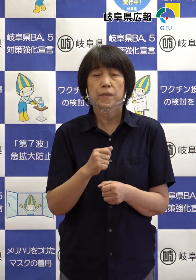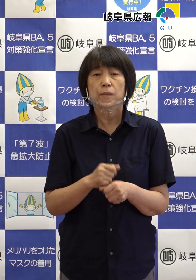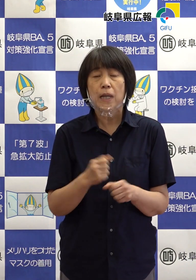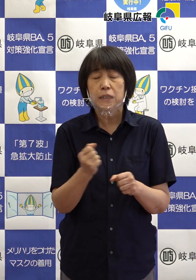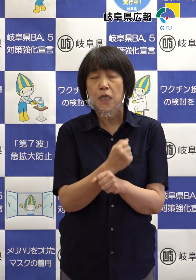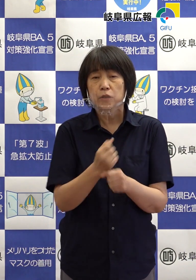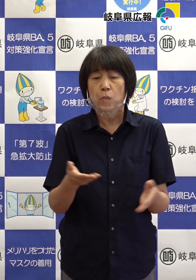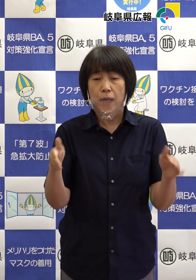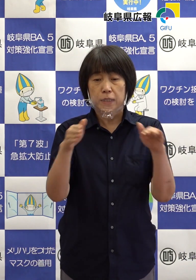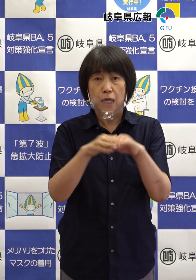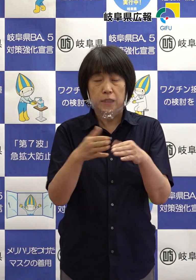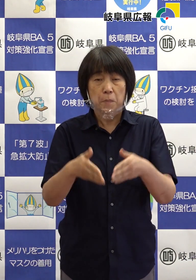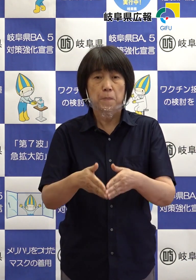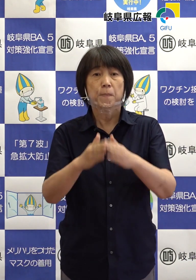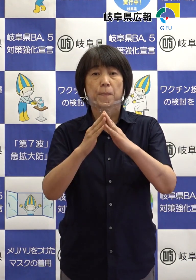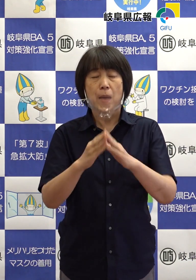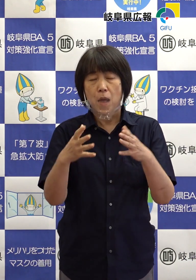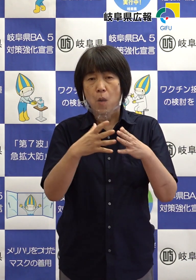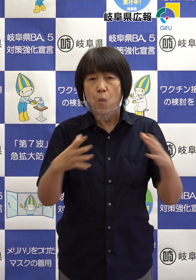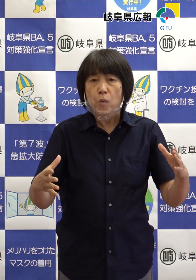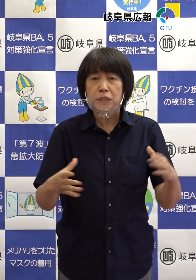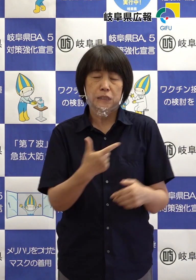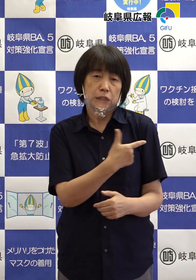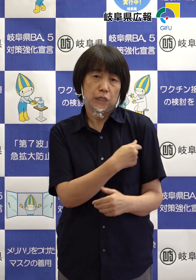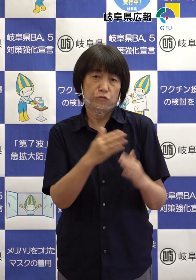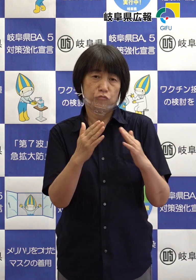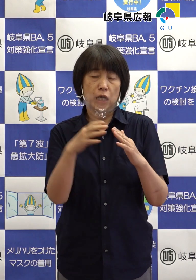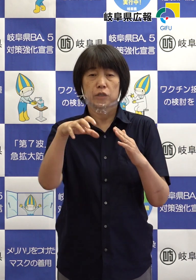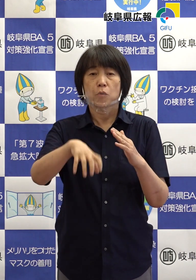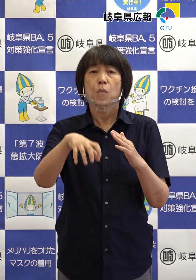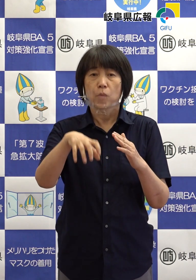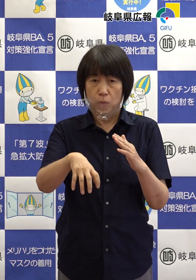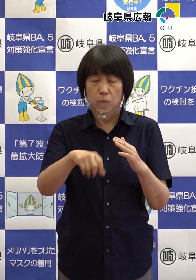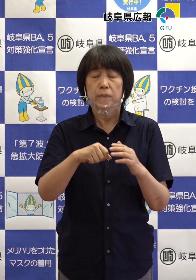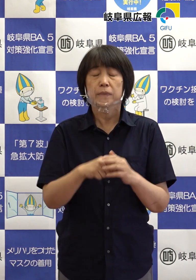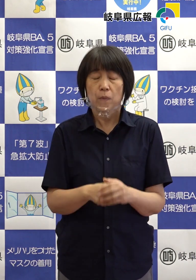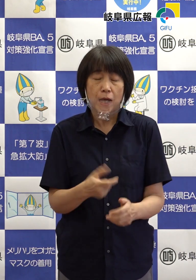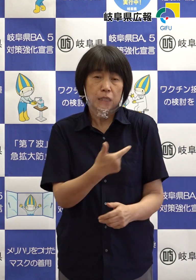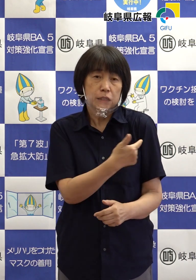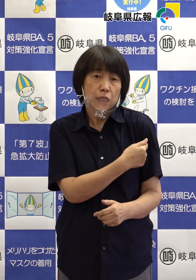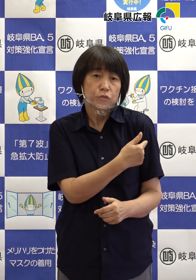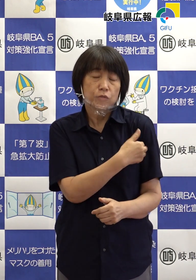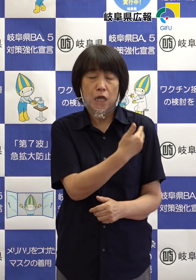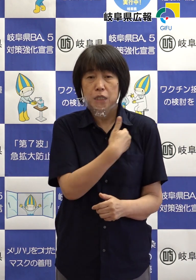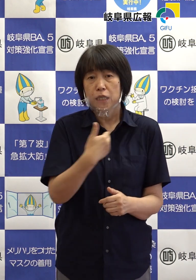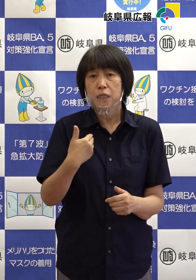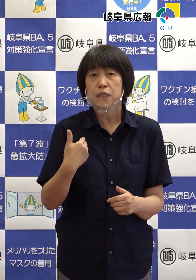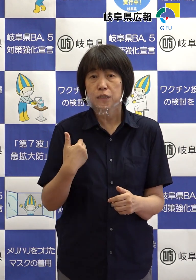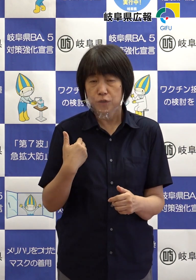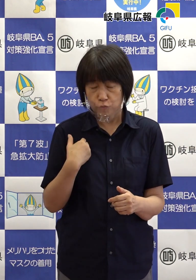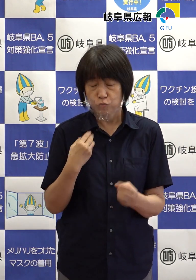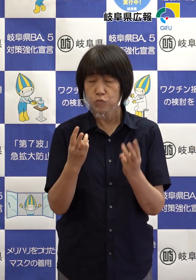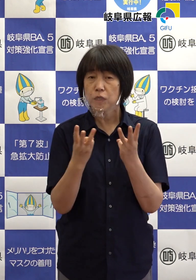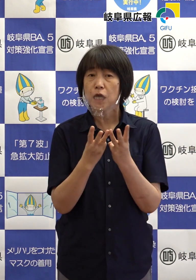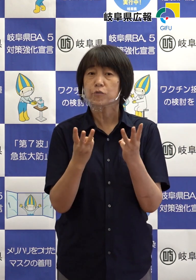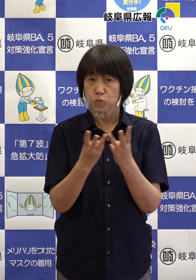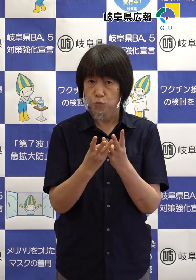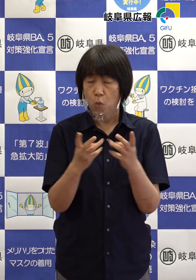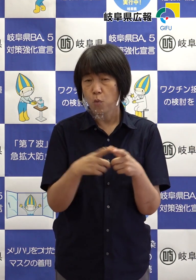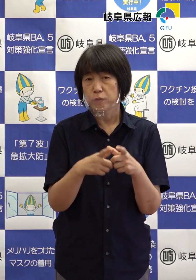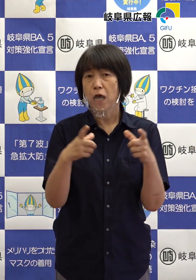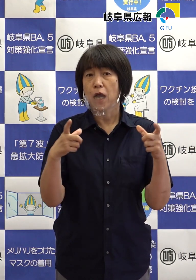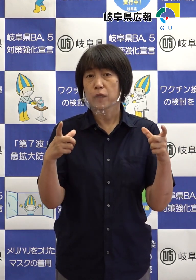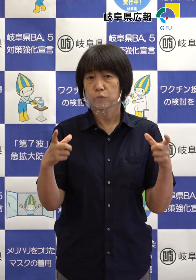ねこれについてあの摂取枠を拡充するということでこれまで530回から人チャーたいですね